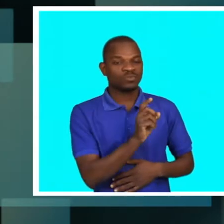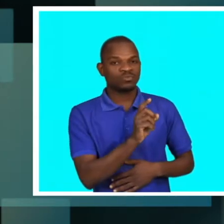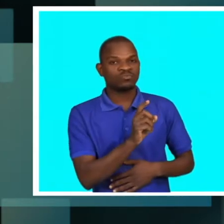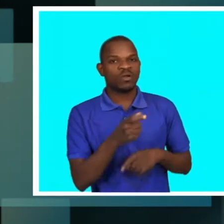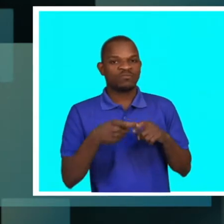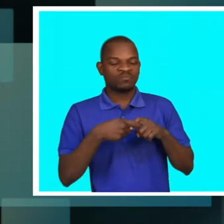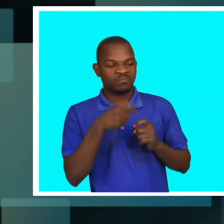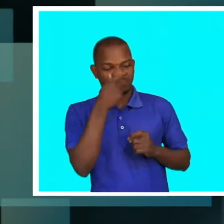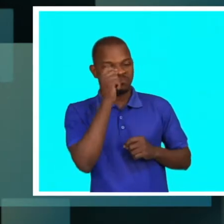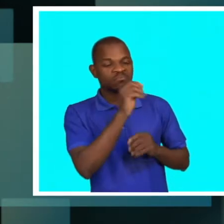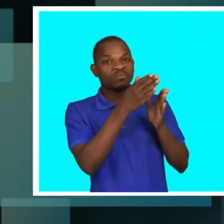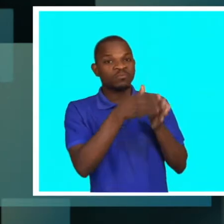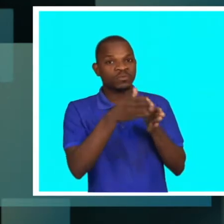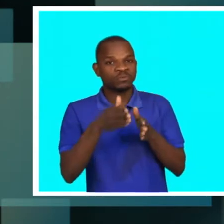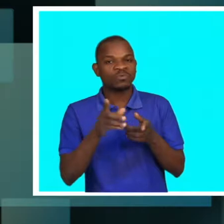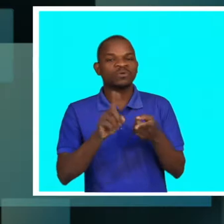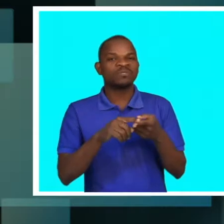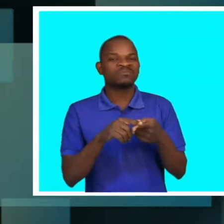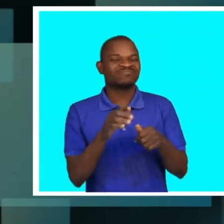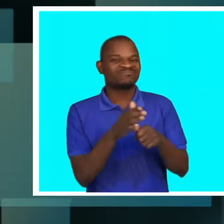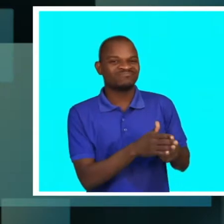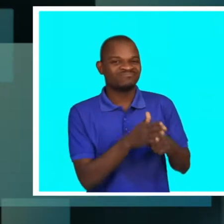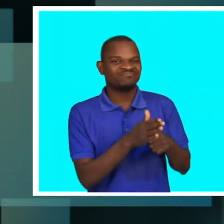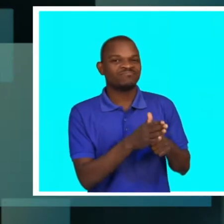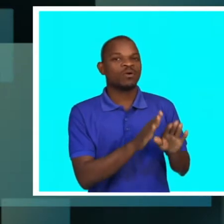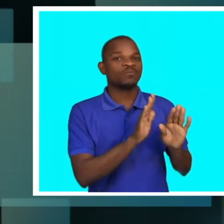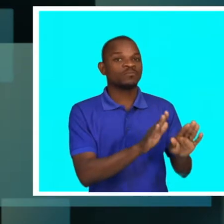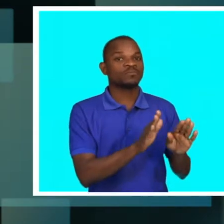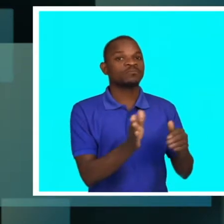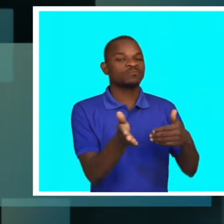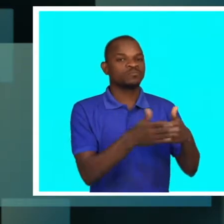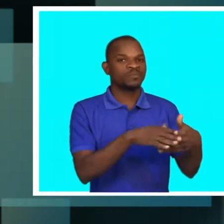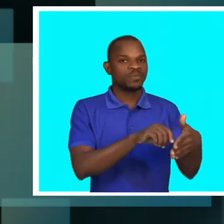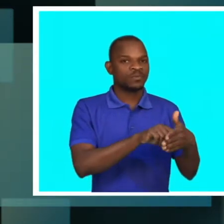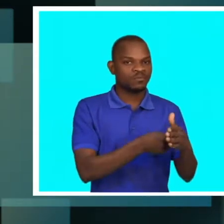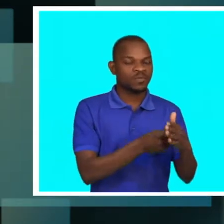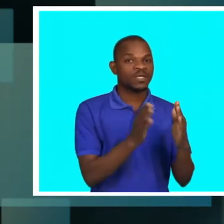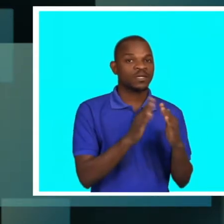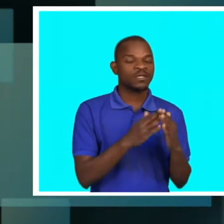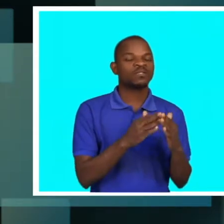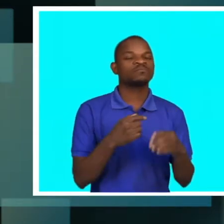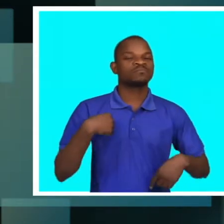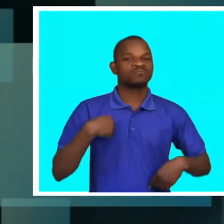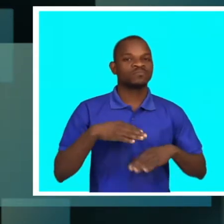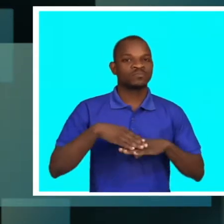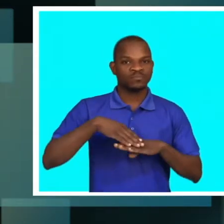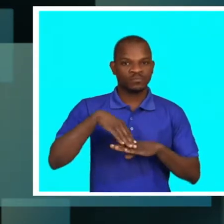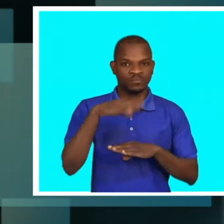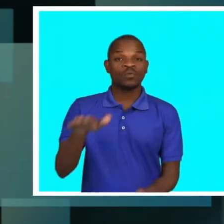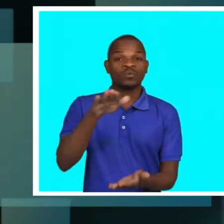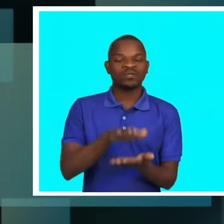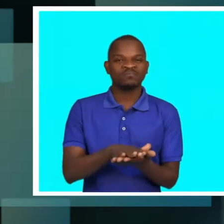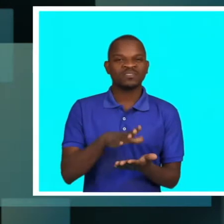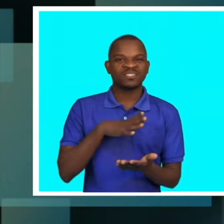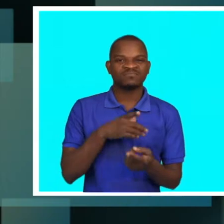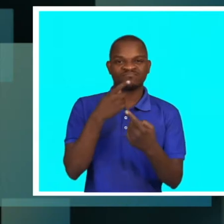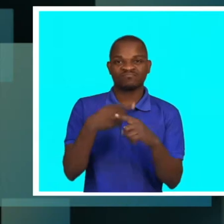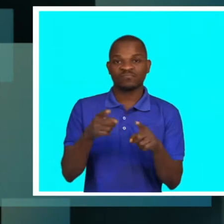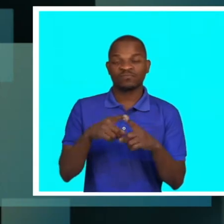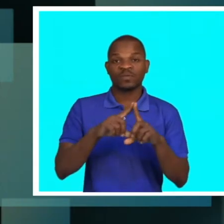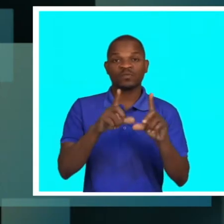da parte da família, cárcere privado, então tem que ser mais esse tipo de violência social. O centro